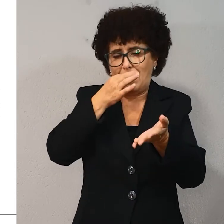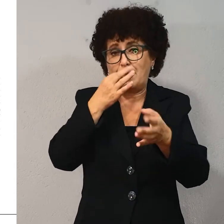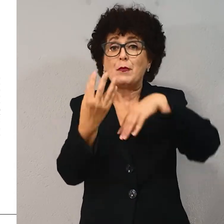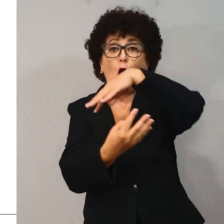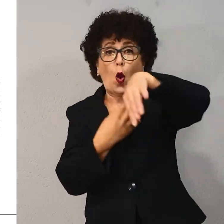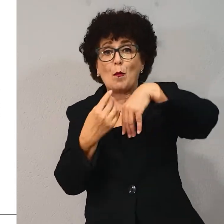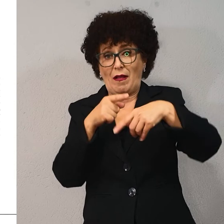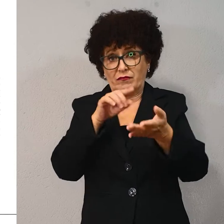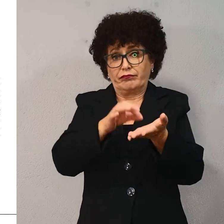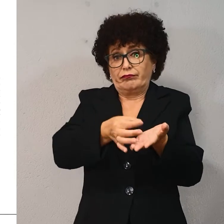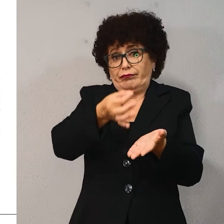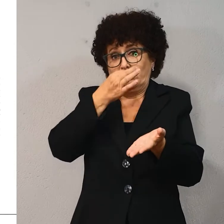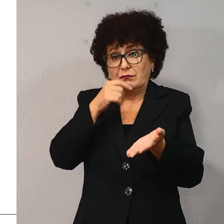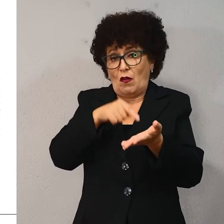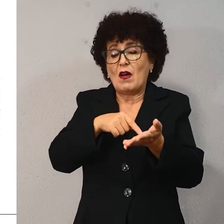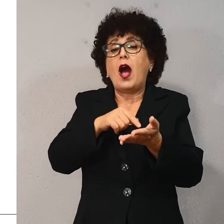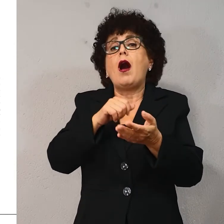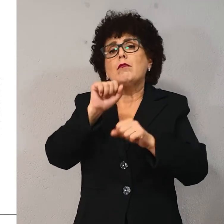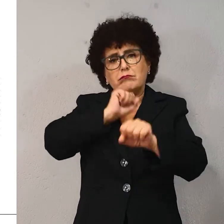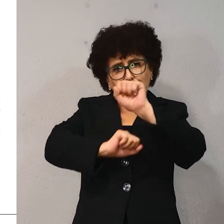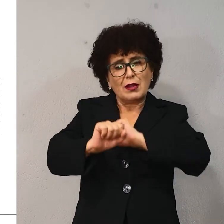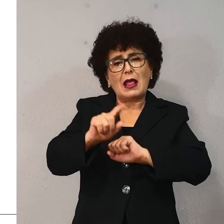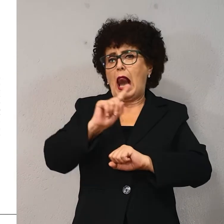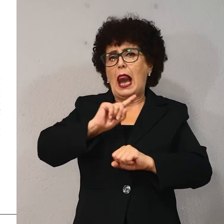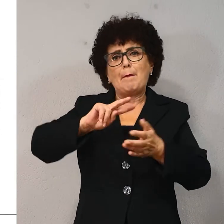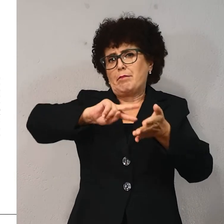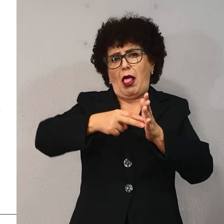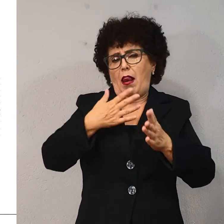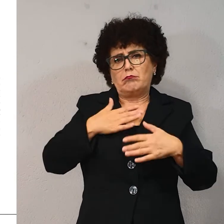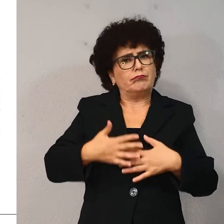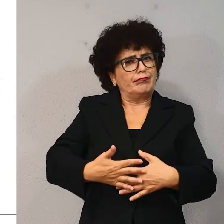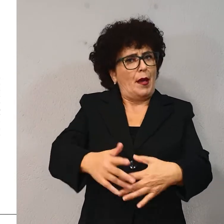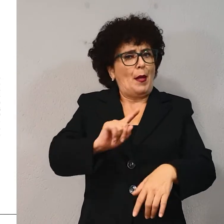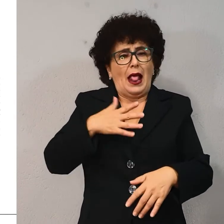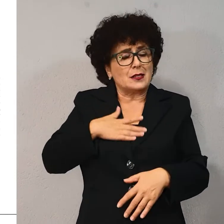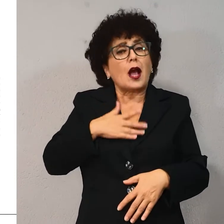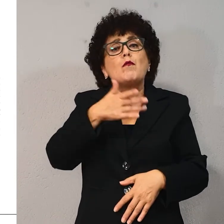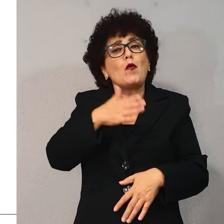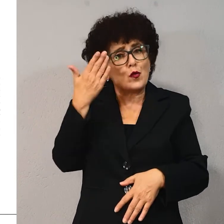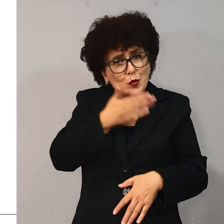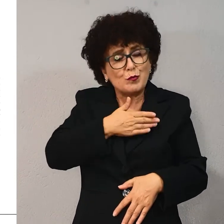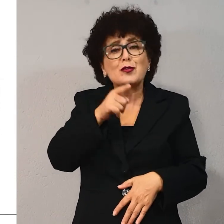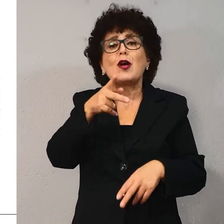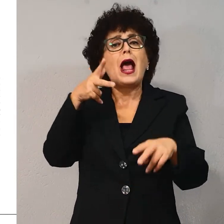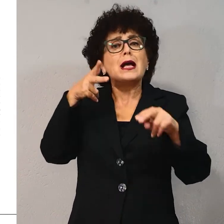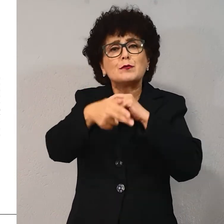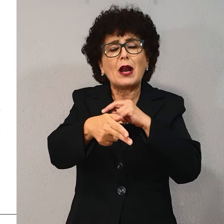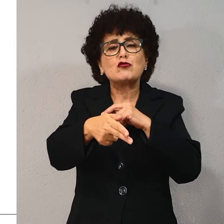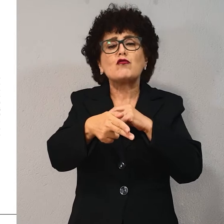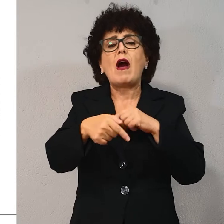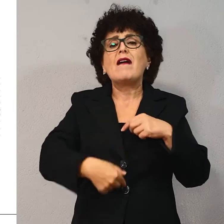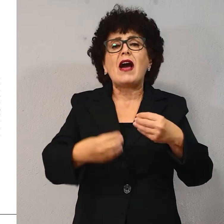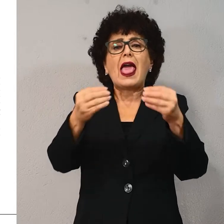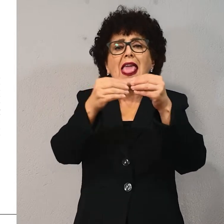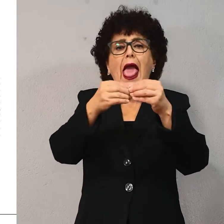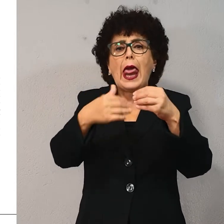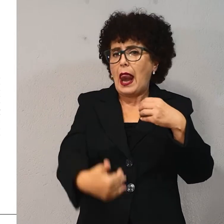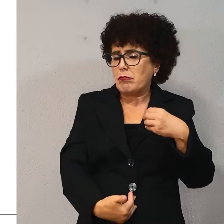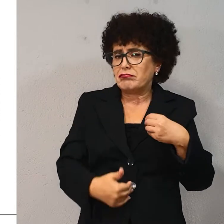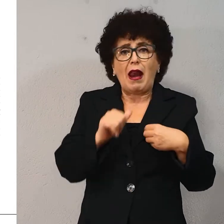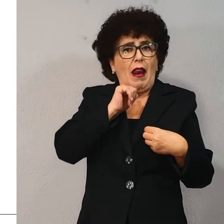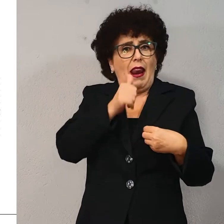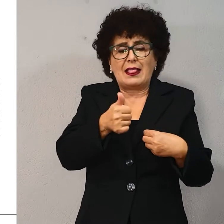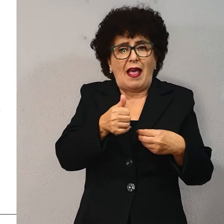Комбинираните орални контрацептиви штитат од непланирана бременост, така што спречуваат да се ослободи јајната клетка,